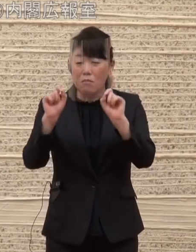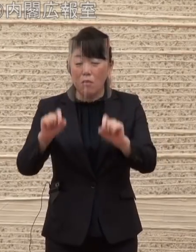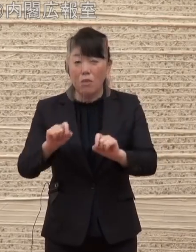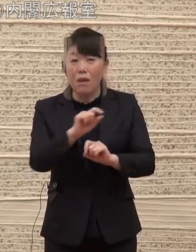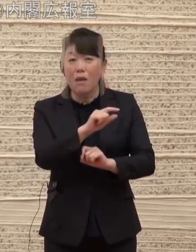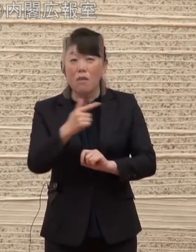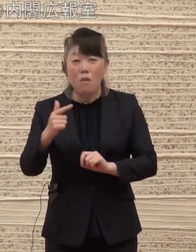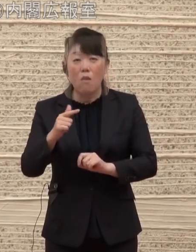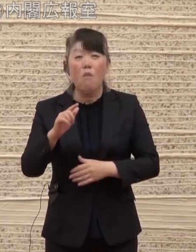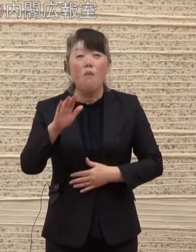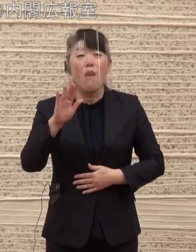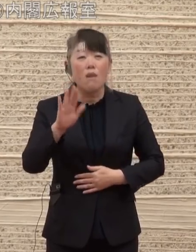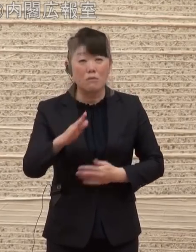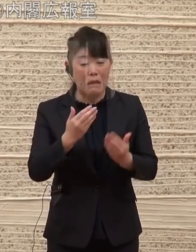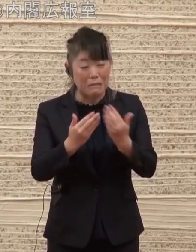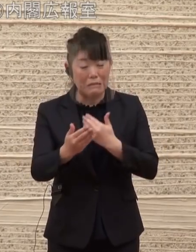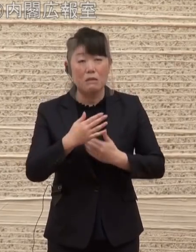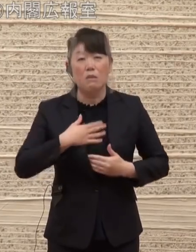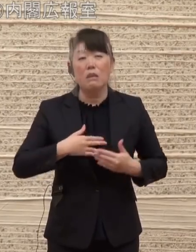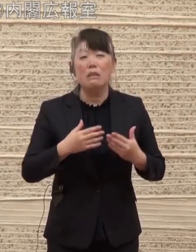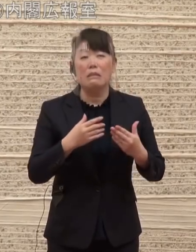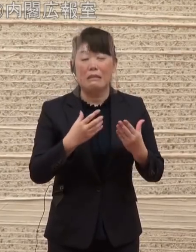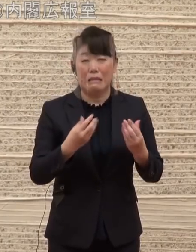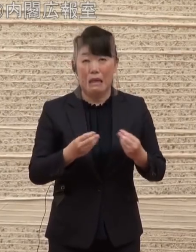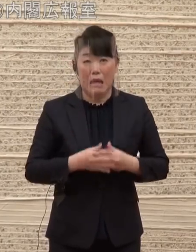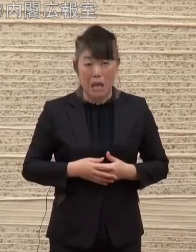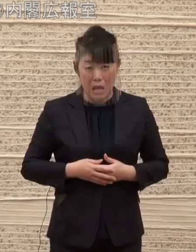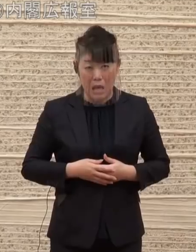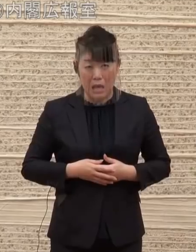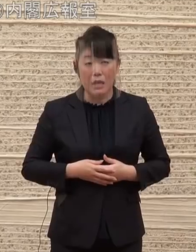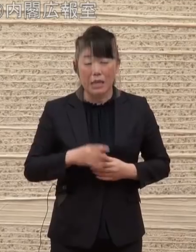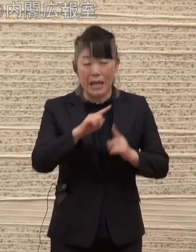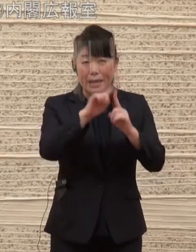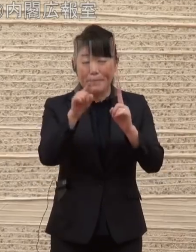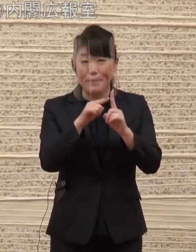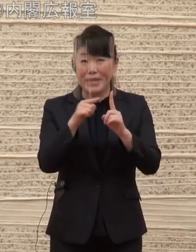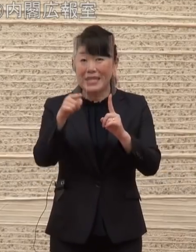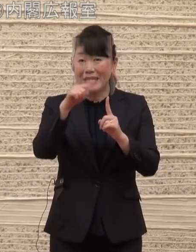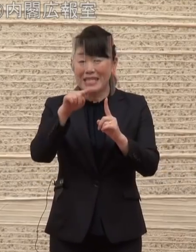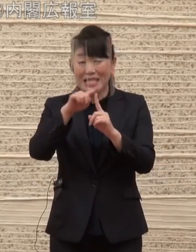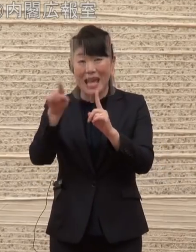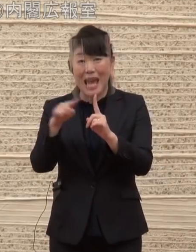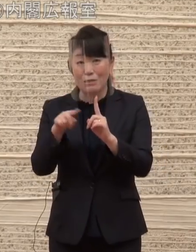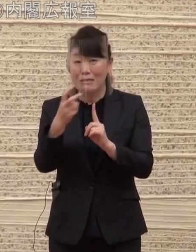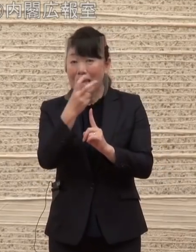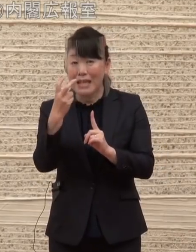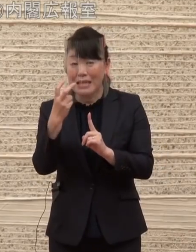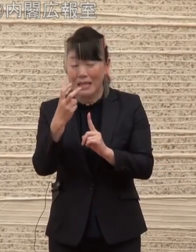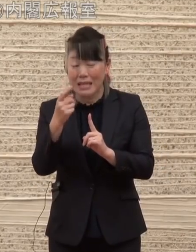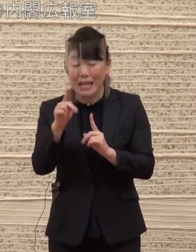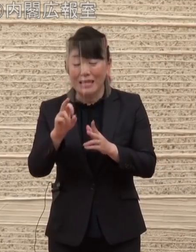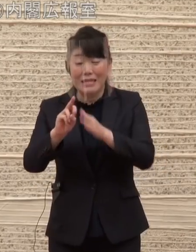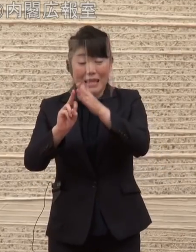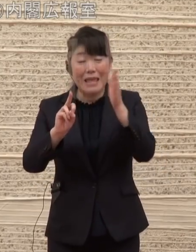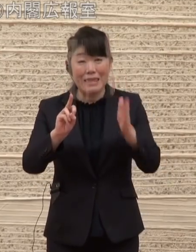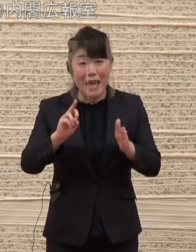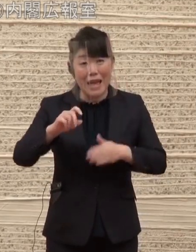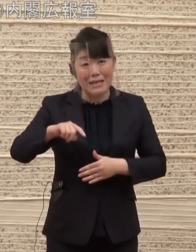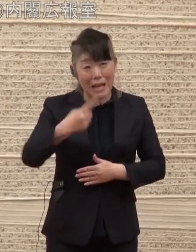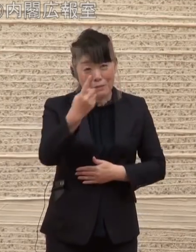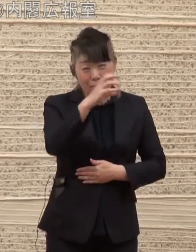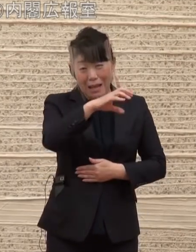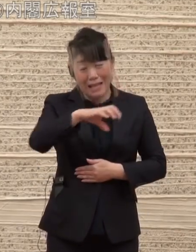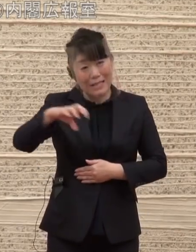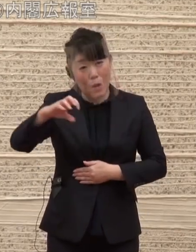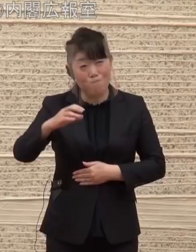言われるも明らかになってきたと思っておりますので今度はまあ pcr センター100近い pc アドセンターをですねこのは